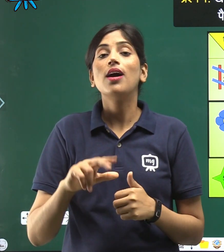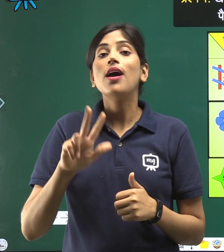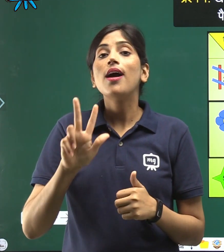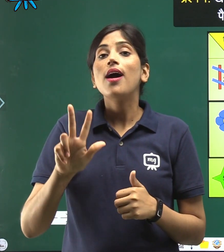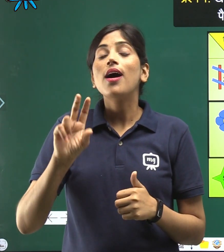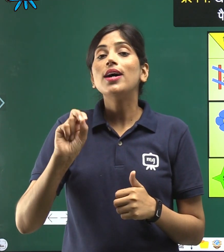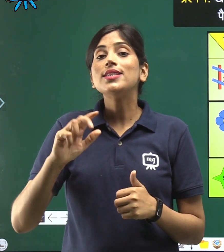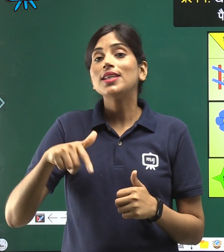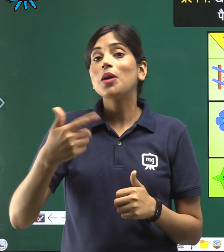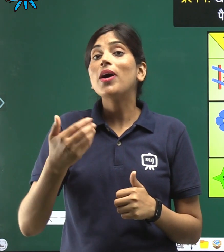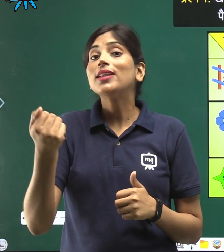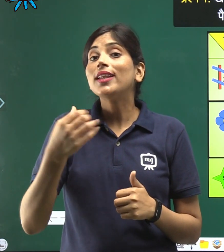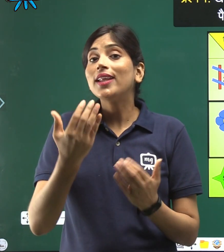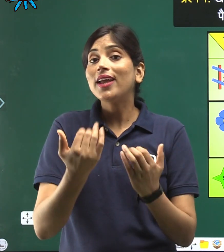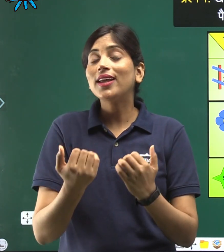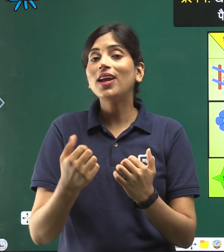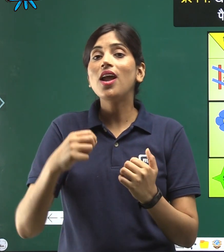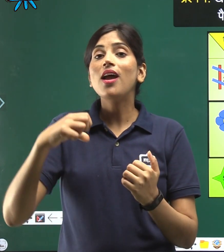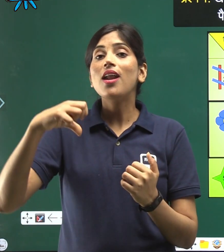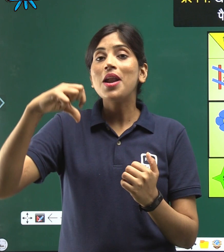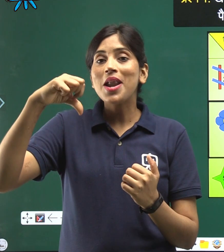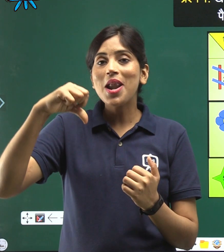के बाद कितने आएंगे?